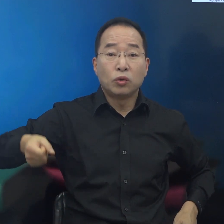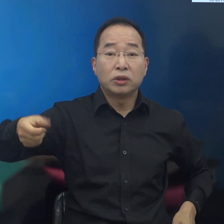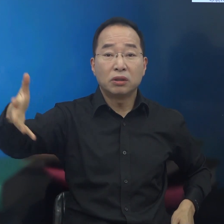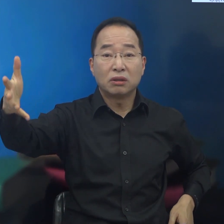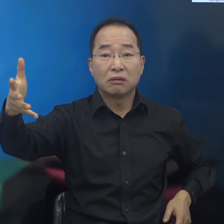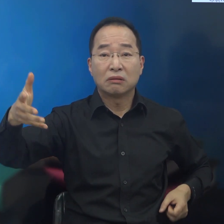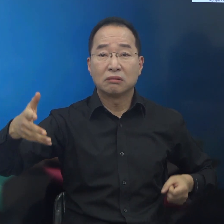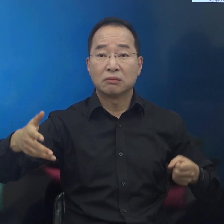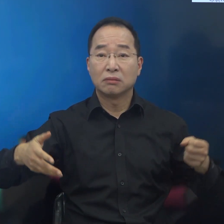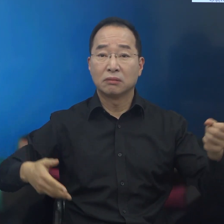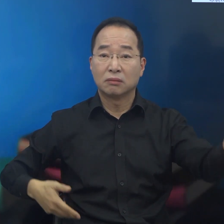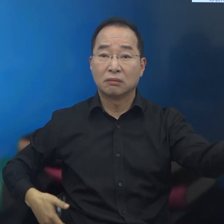돈을